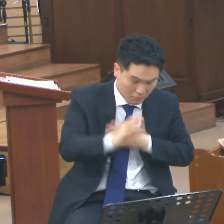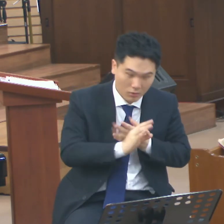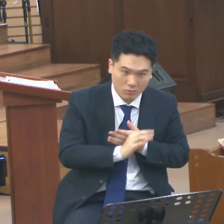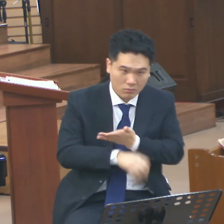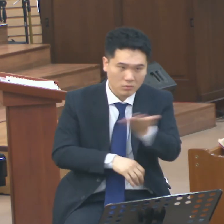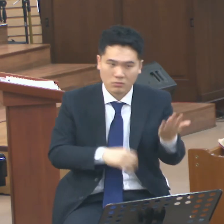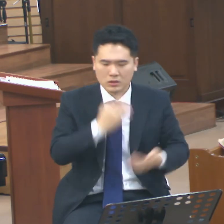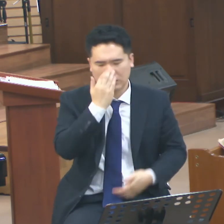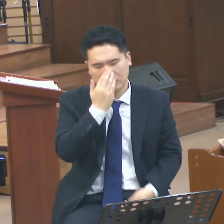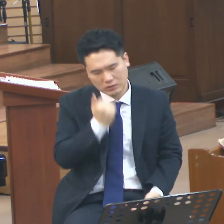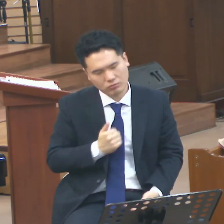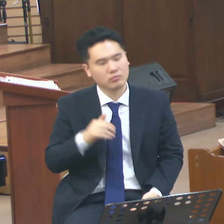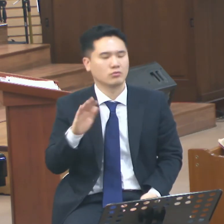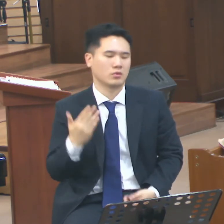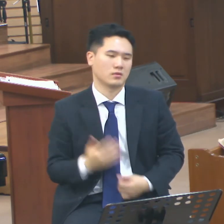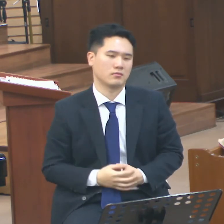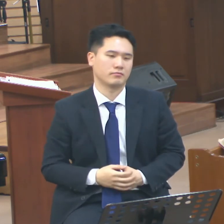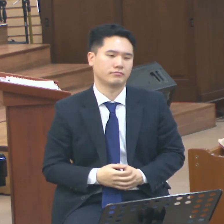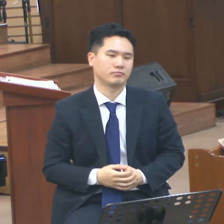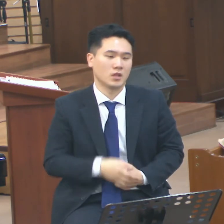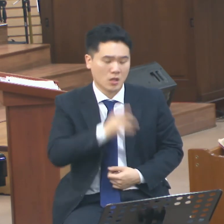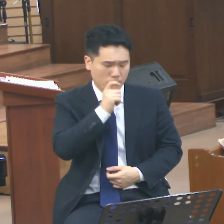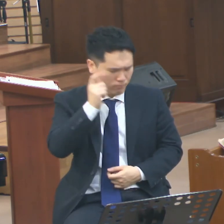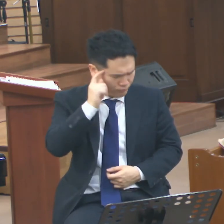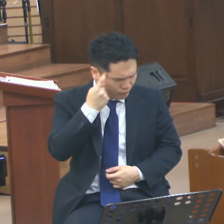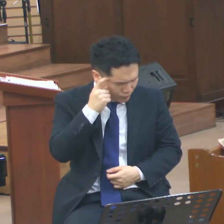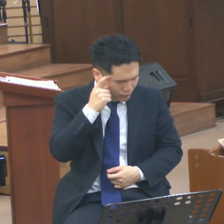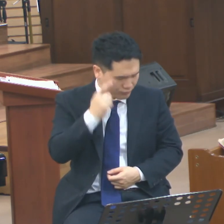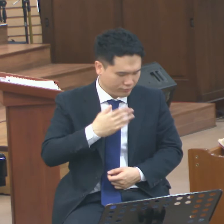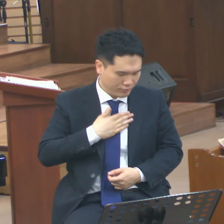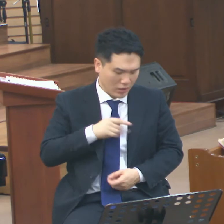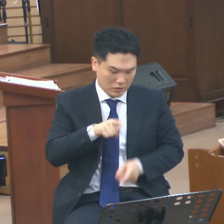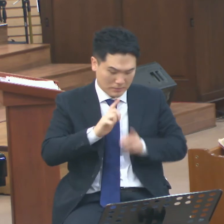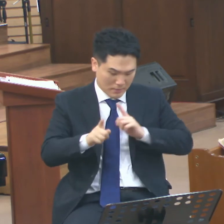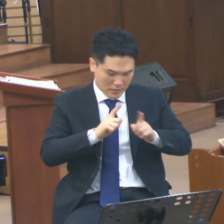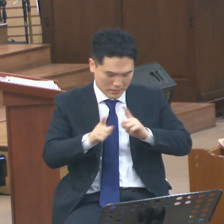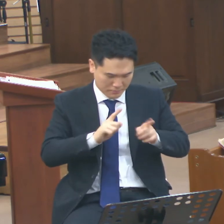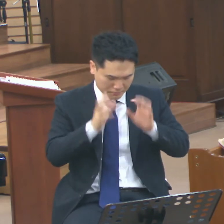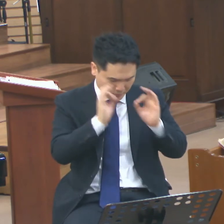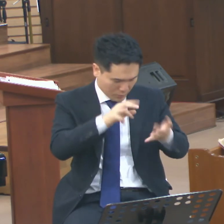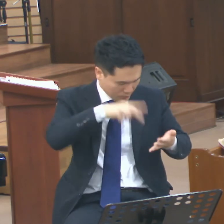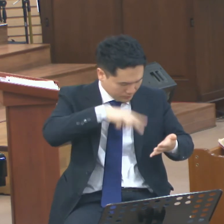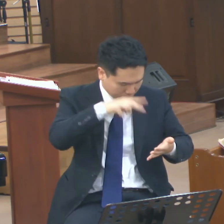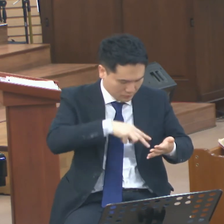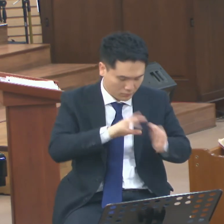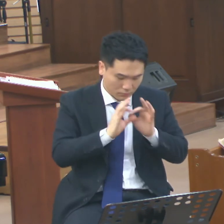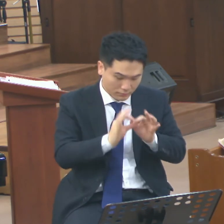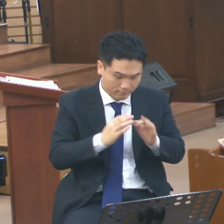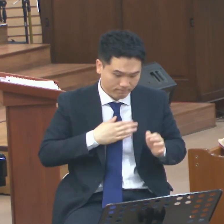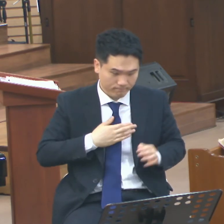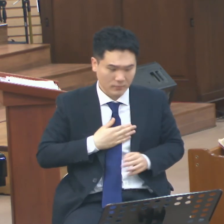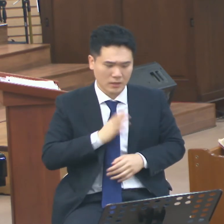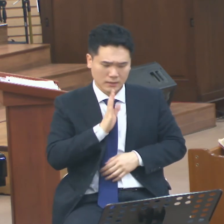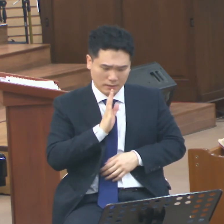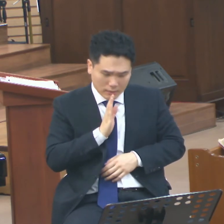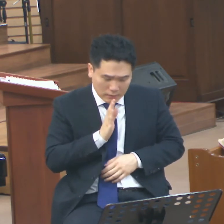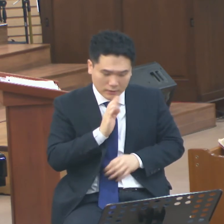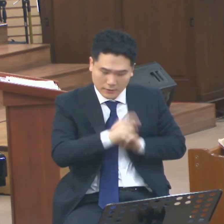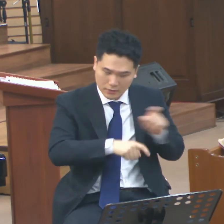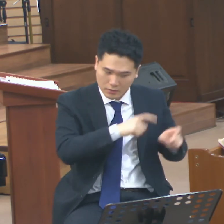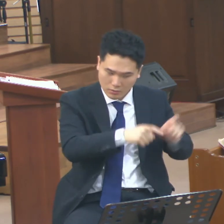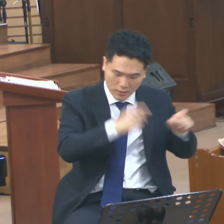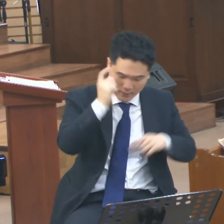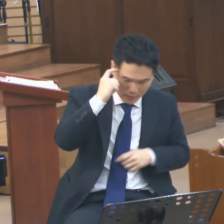오늘날도 마찬가지예요. 묵상을 해서 오늘 내가 살아가야 될 양식을 찾으려고 갈급한 마음으로 묵상을 하면 주의